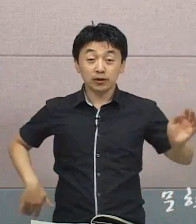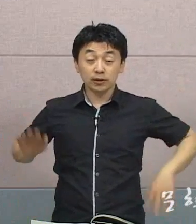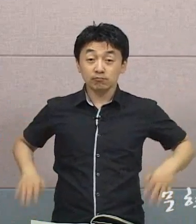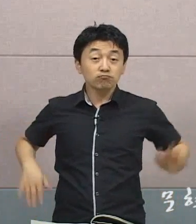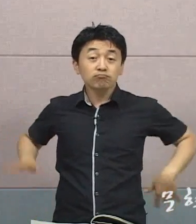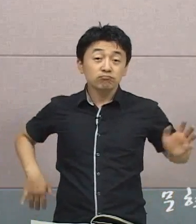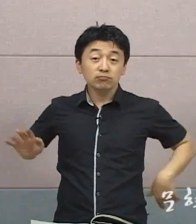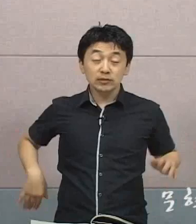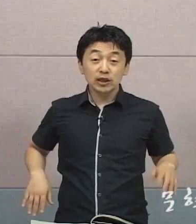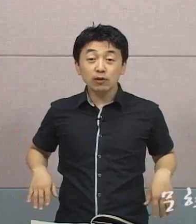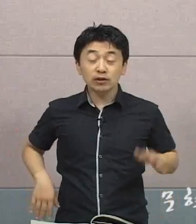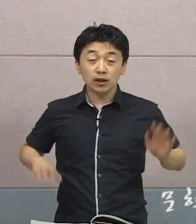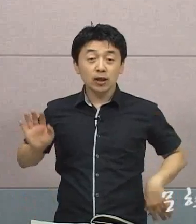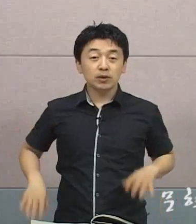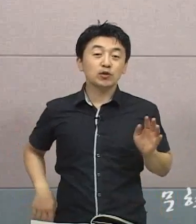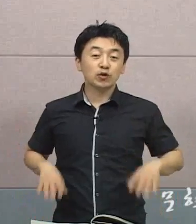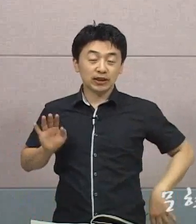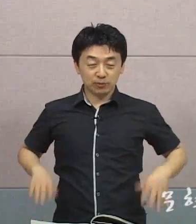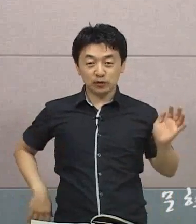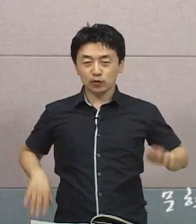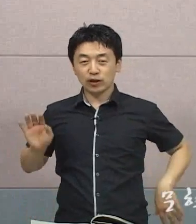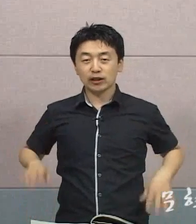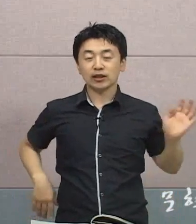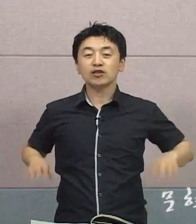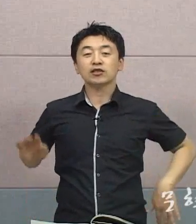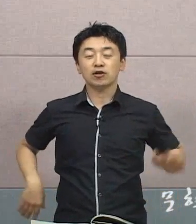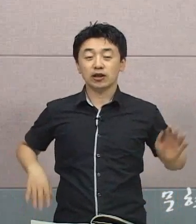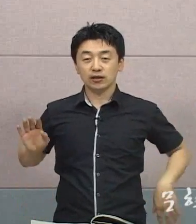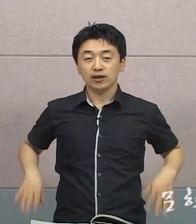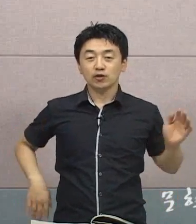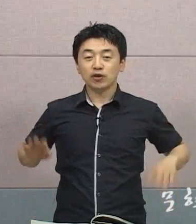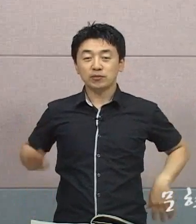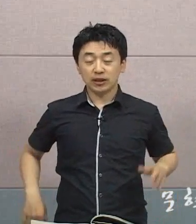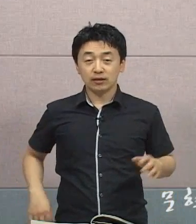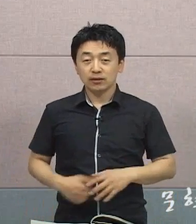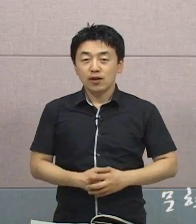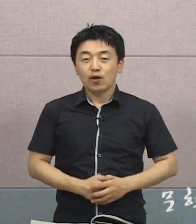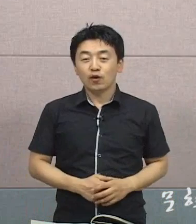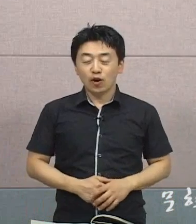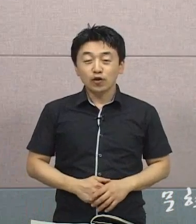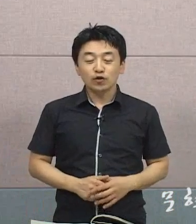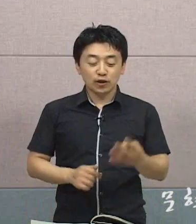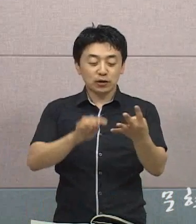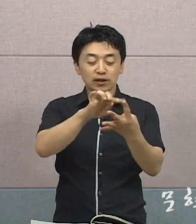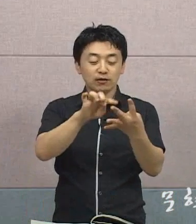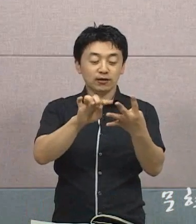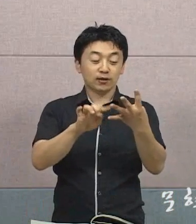네. 그냥 왔는데 빈손으로 왔다가 빈손으로 간다. 이런 내용의 수화입니다. 어떤 류에 속할까요? 네,